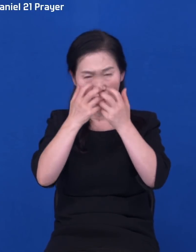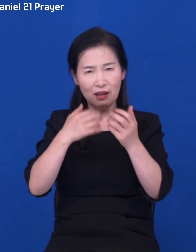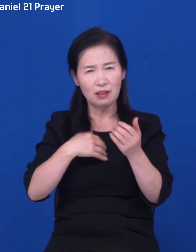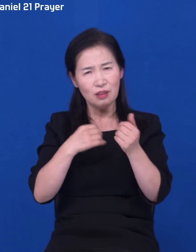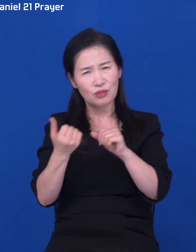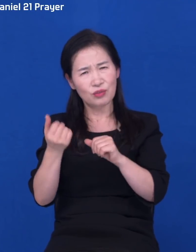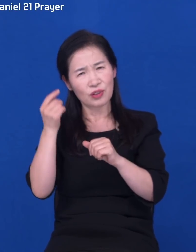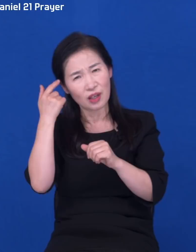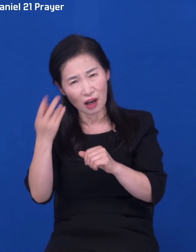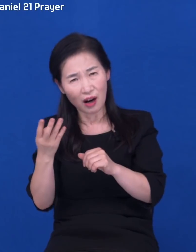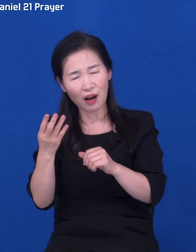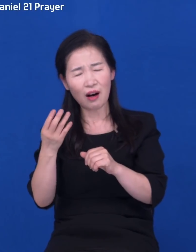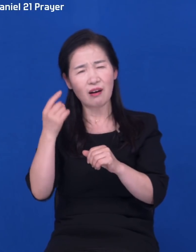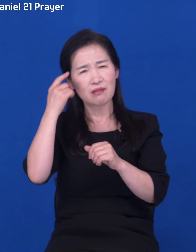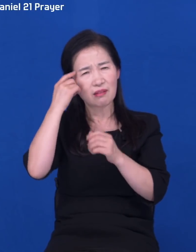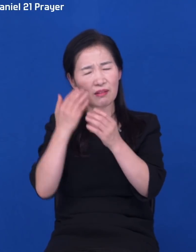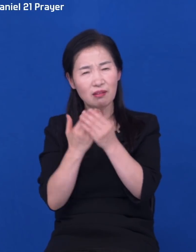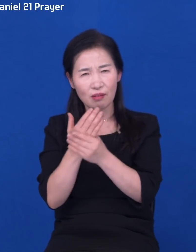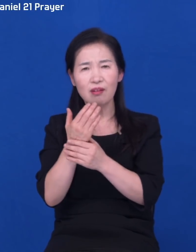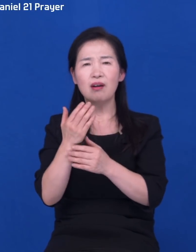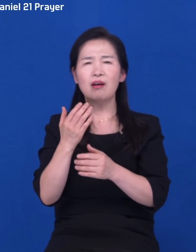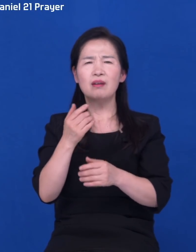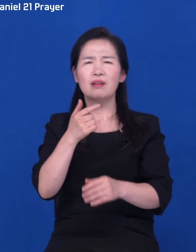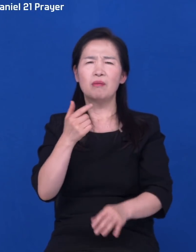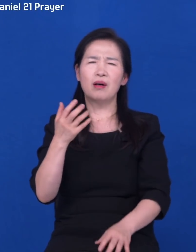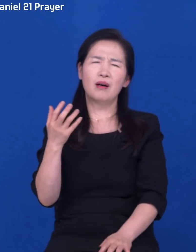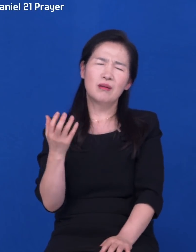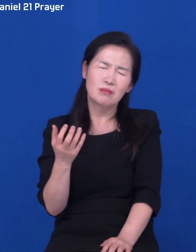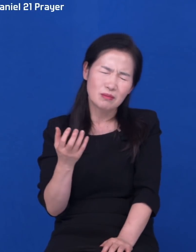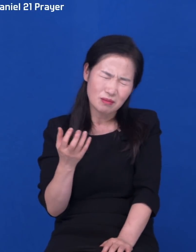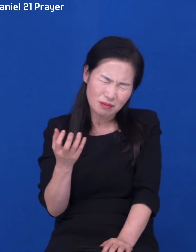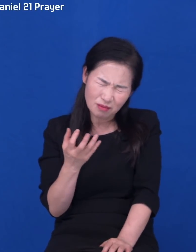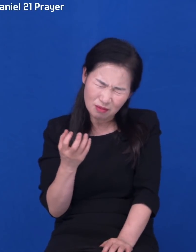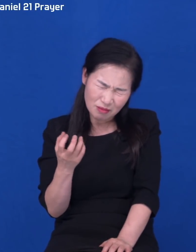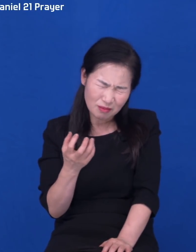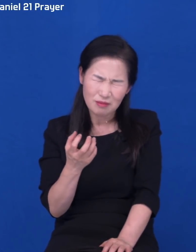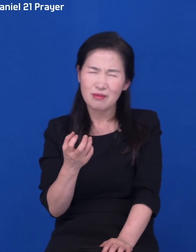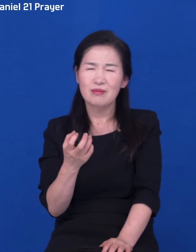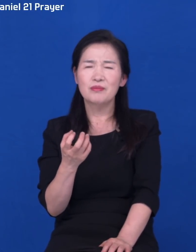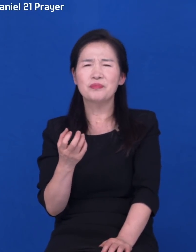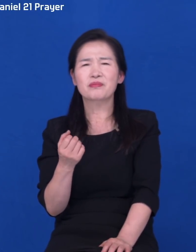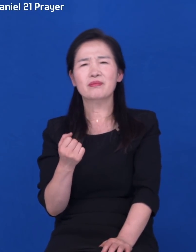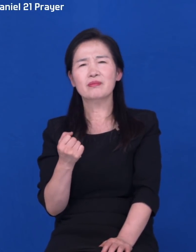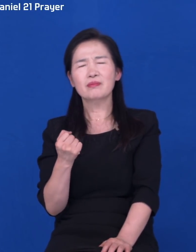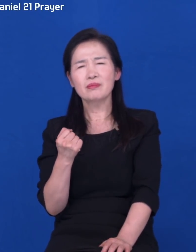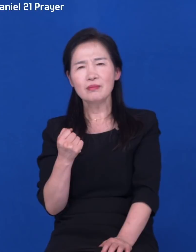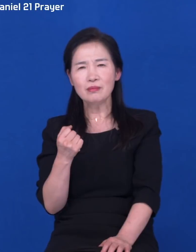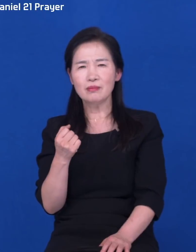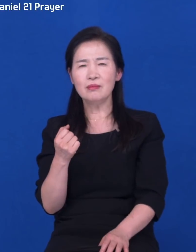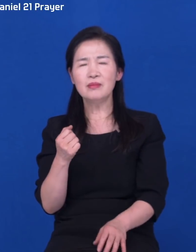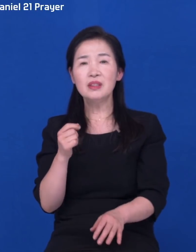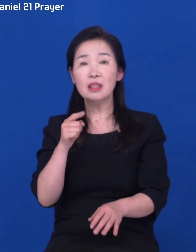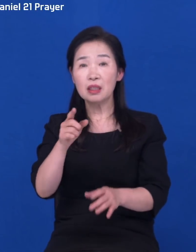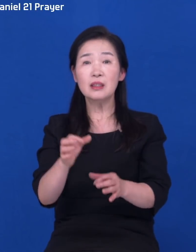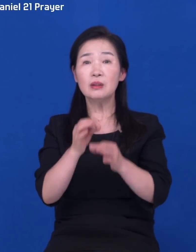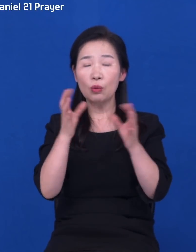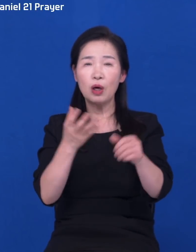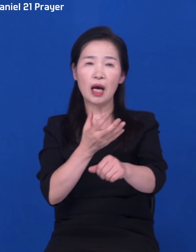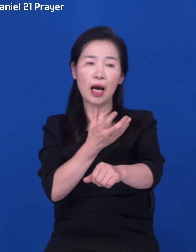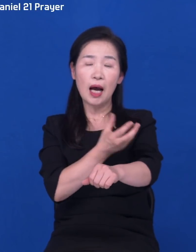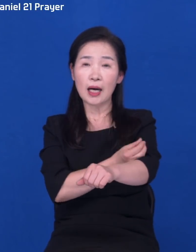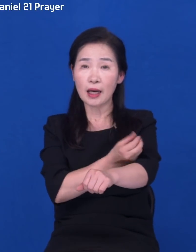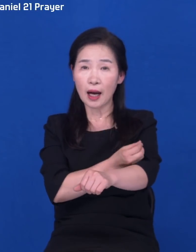이렇게 생각이 들다가 너무 아프다. 근데 이 아픔이 그동안에 그렇게 힘들었던 항암